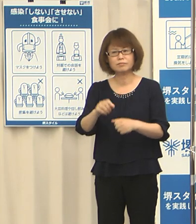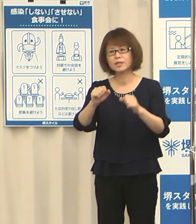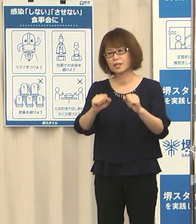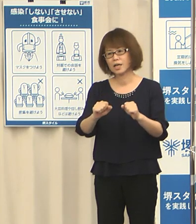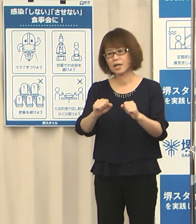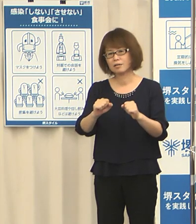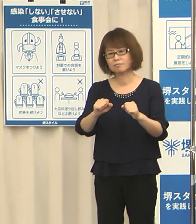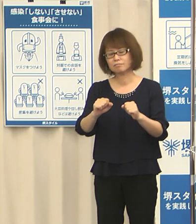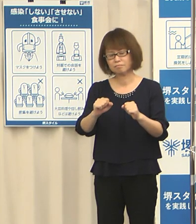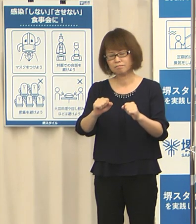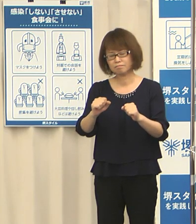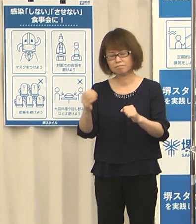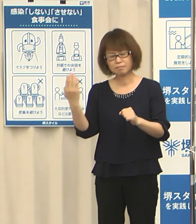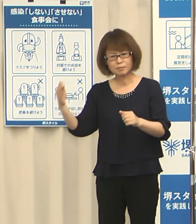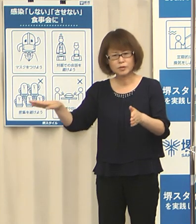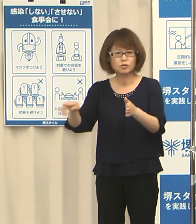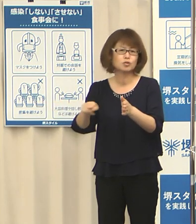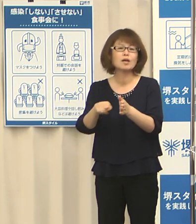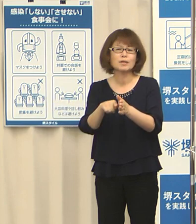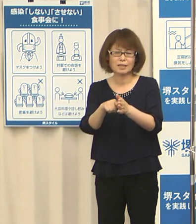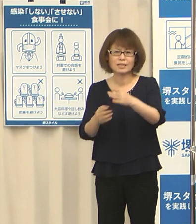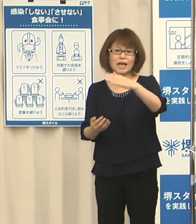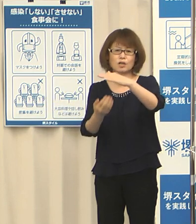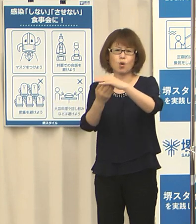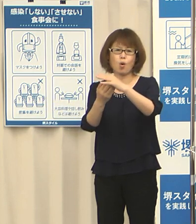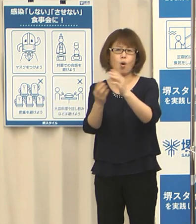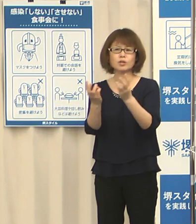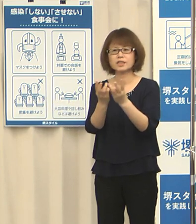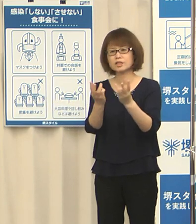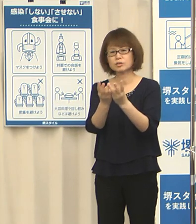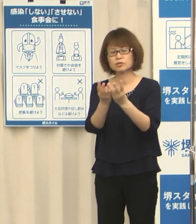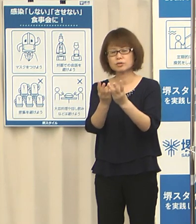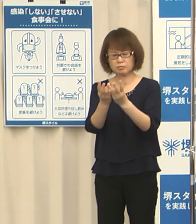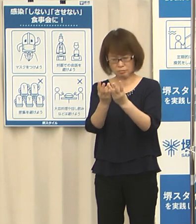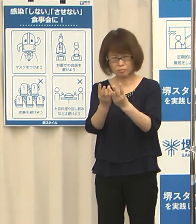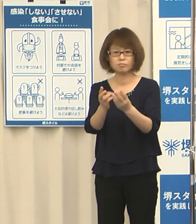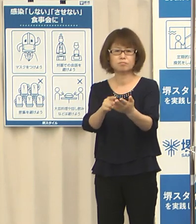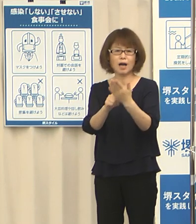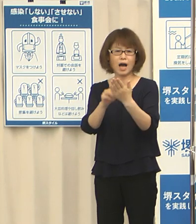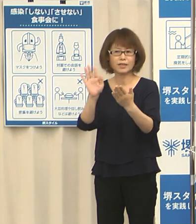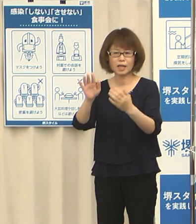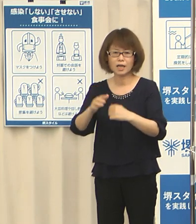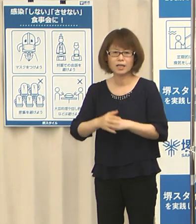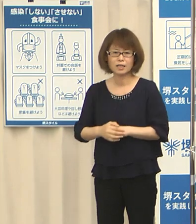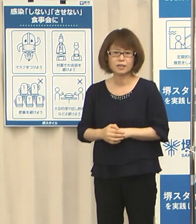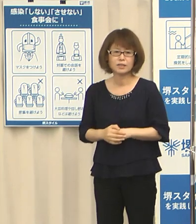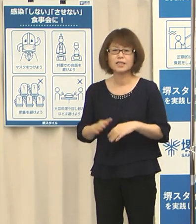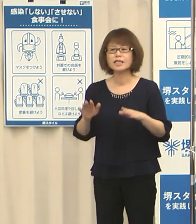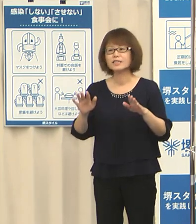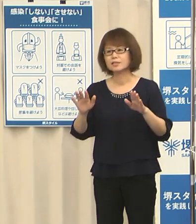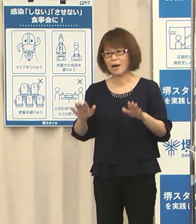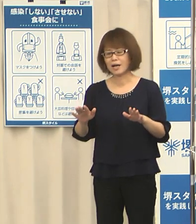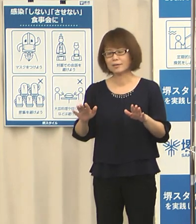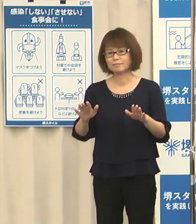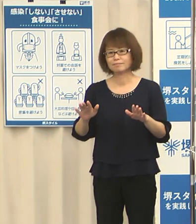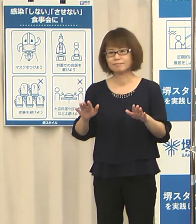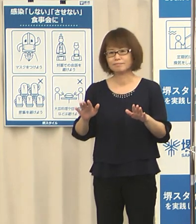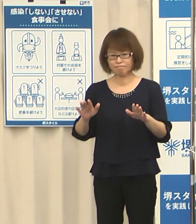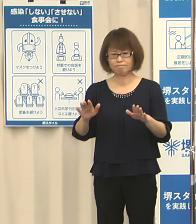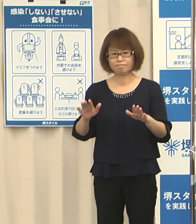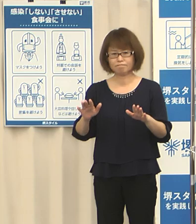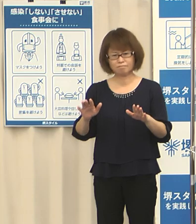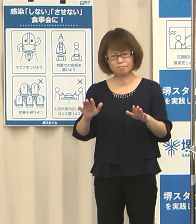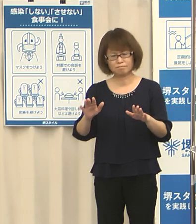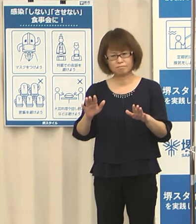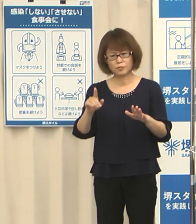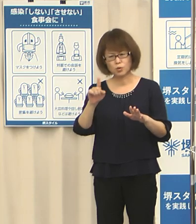最多の感染者が発生をしております。でまさに今これからどうなるか